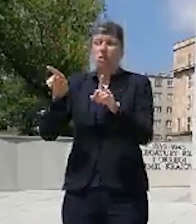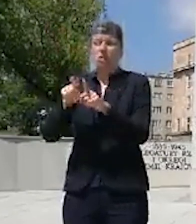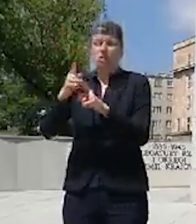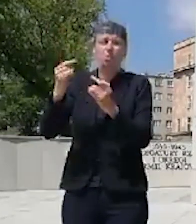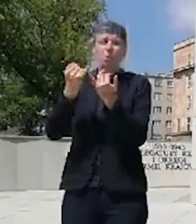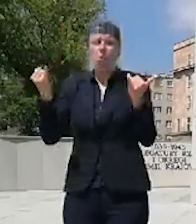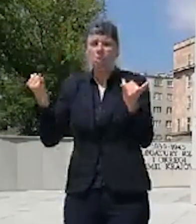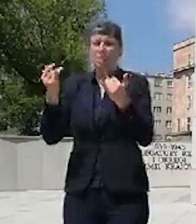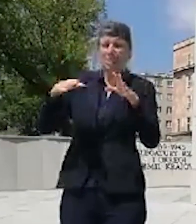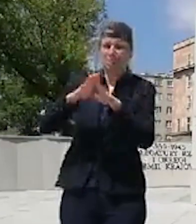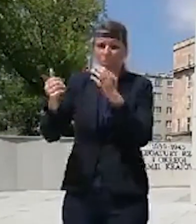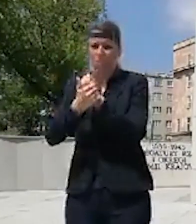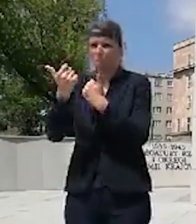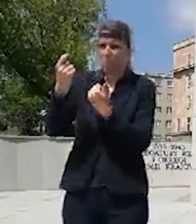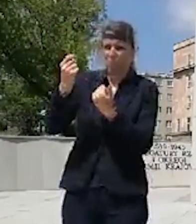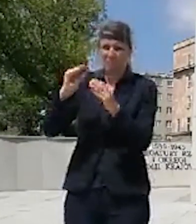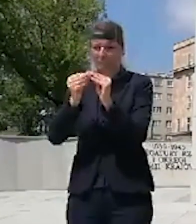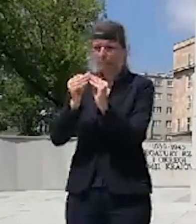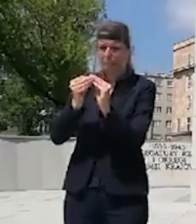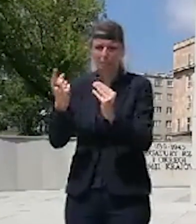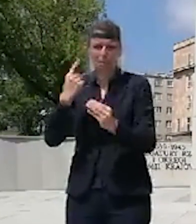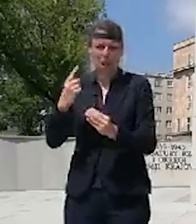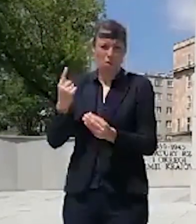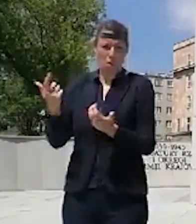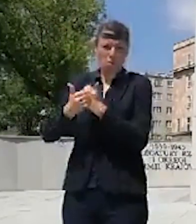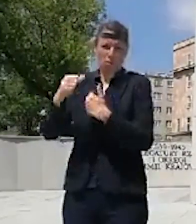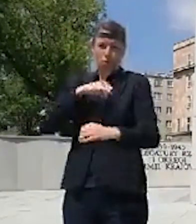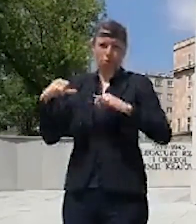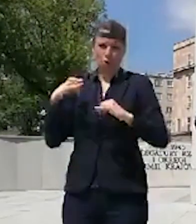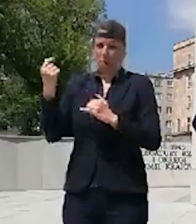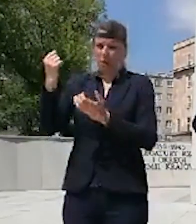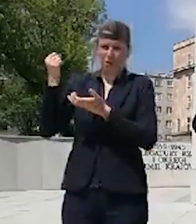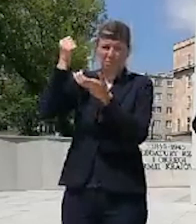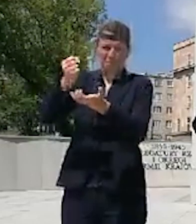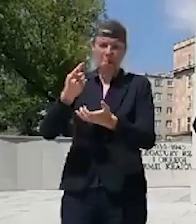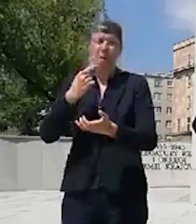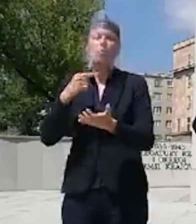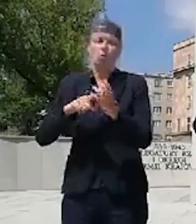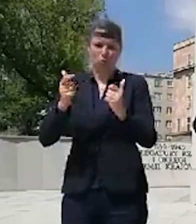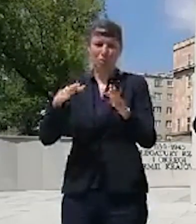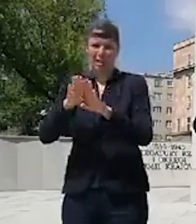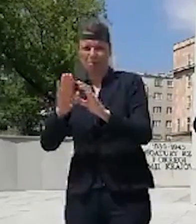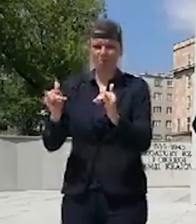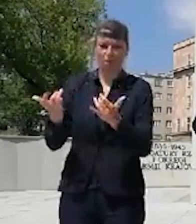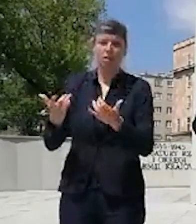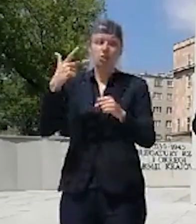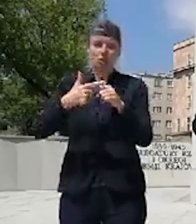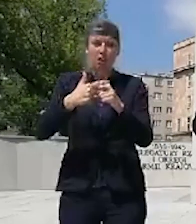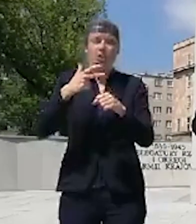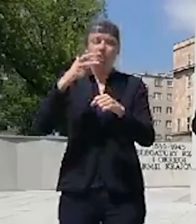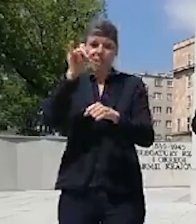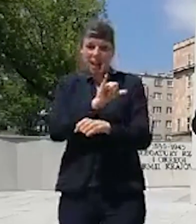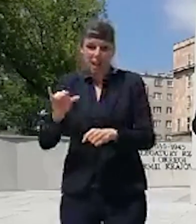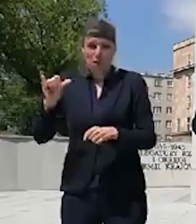do samorządów, że to naprawdę aż zęby bolą na to patrzeć. 30 lat od pierwszych wolnych wyborów, 30